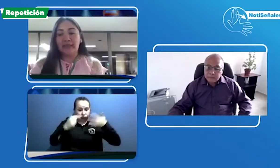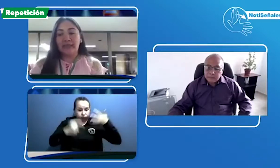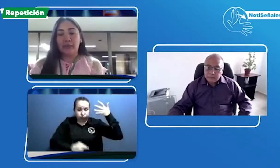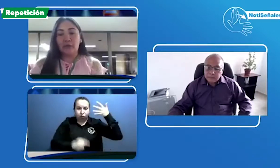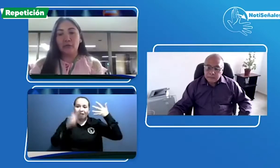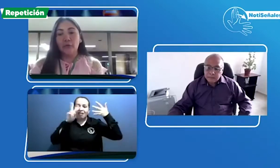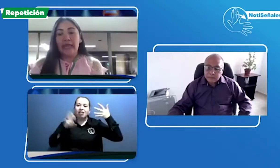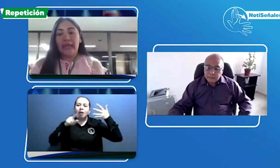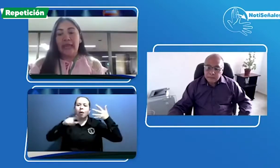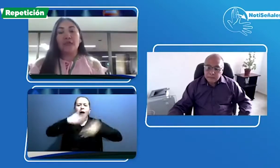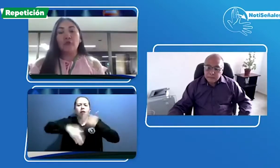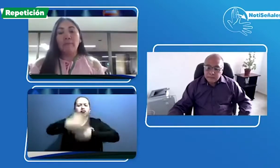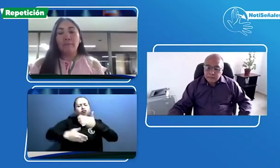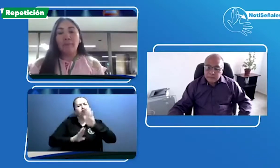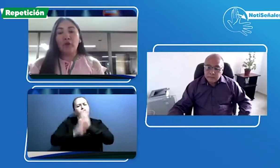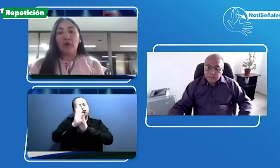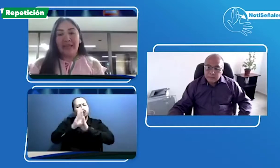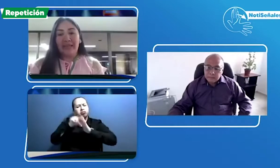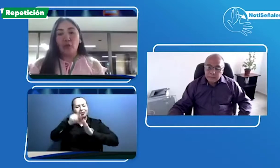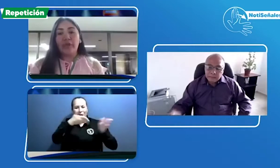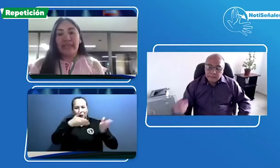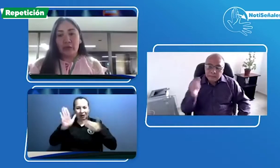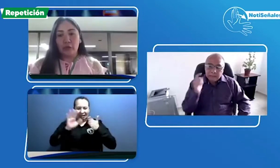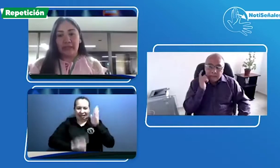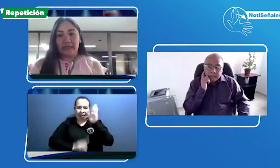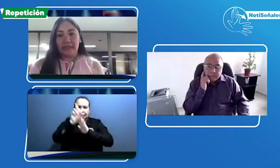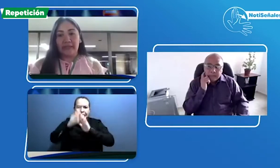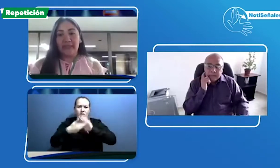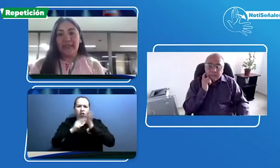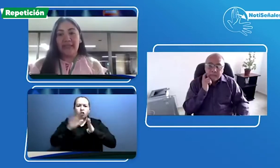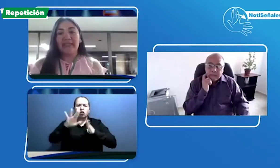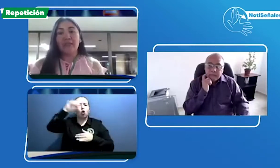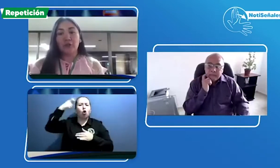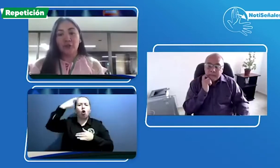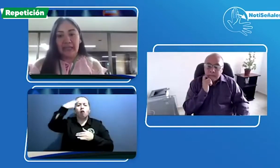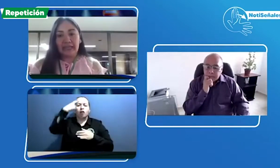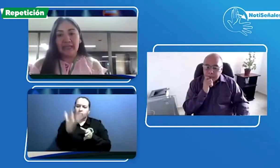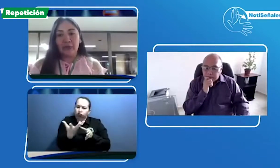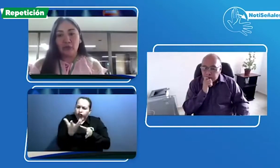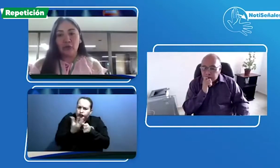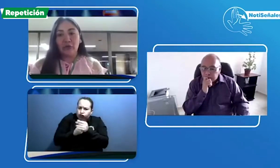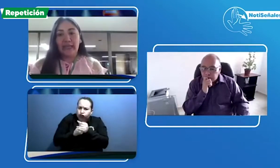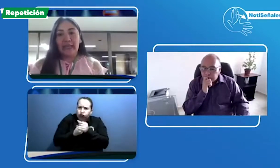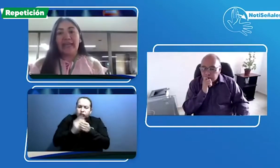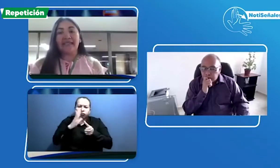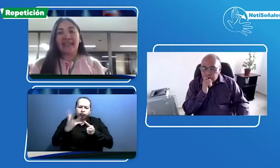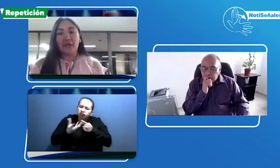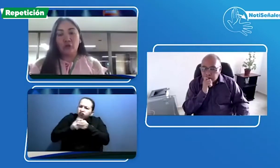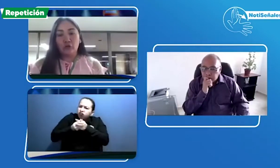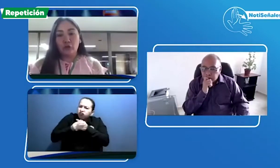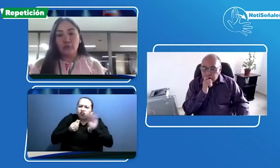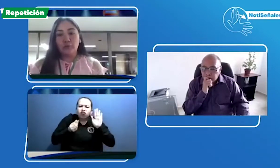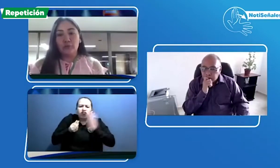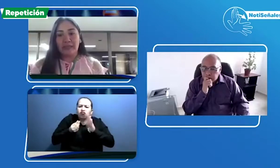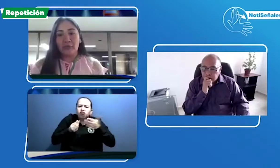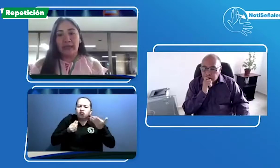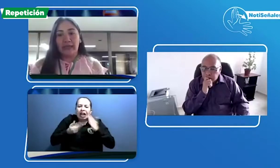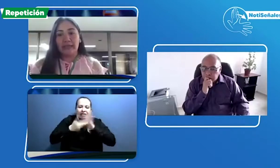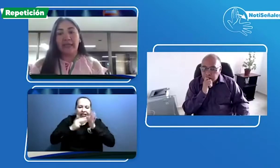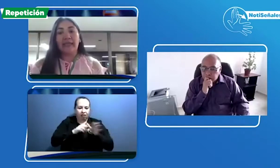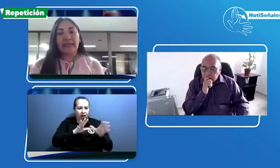en su plan de desarrollo, es un gobierno incluyente, ¿sí? Y dentro de esa inclusión están los grupos